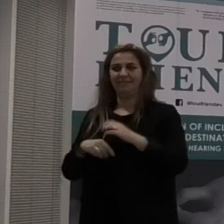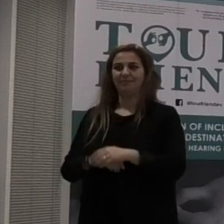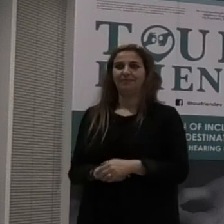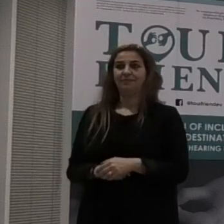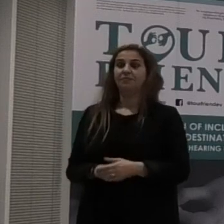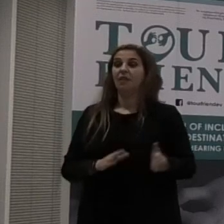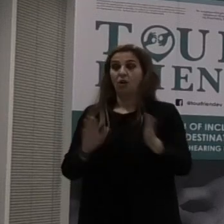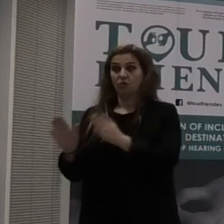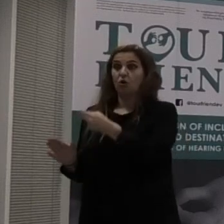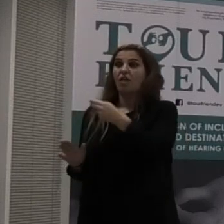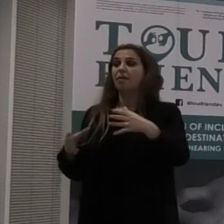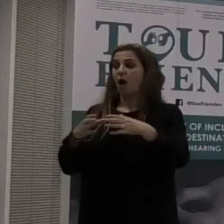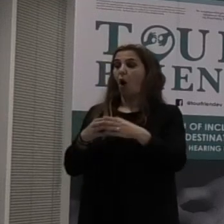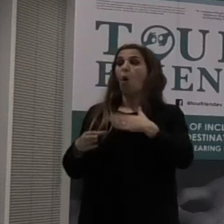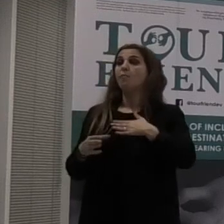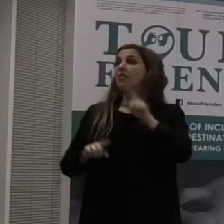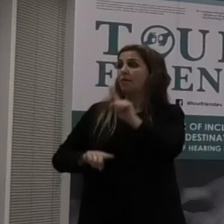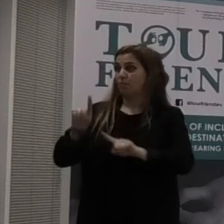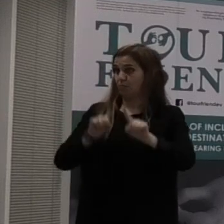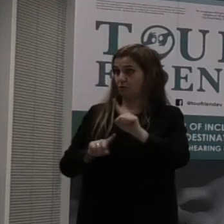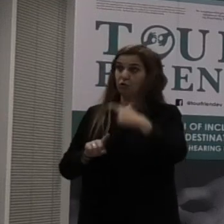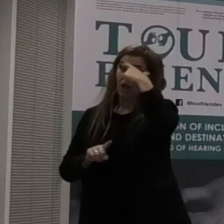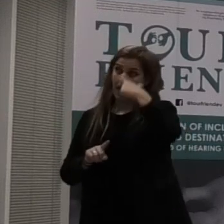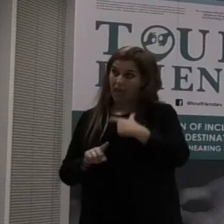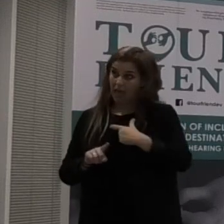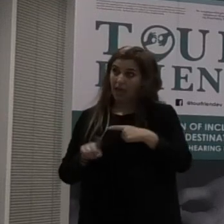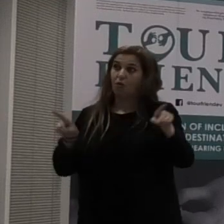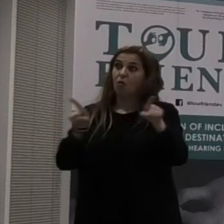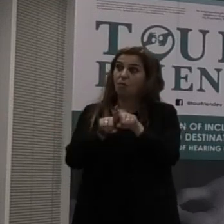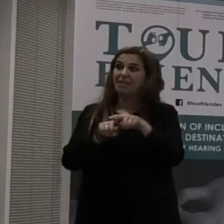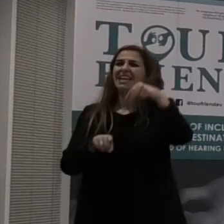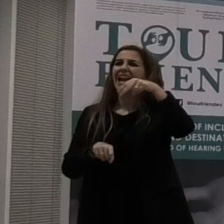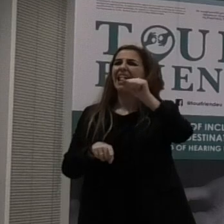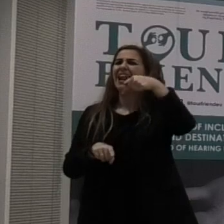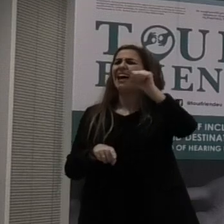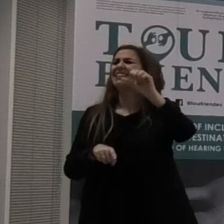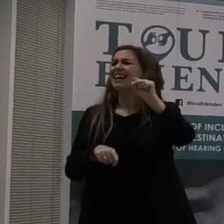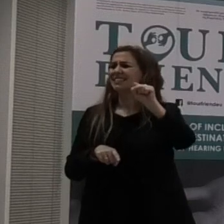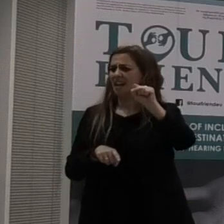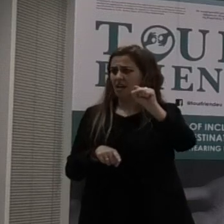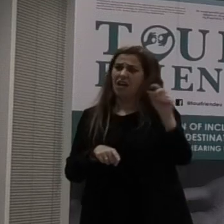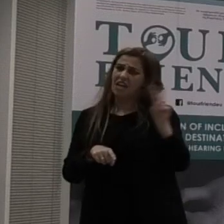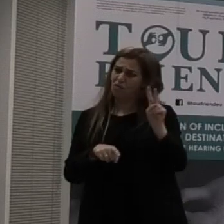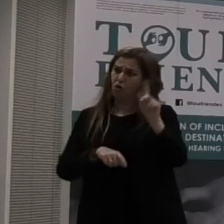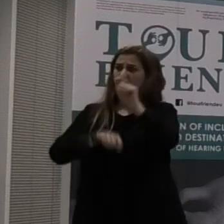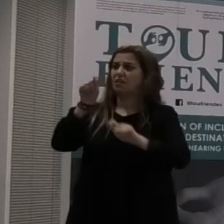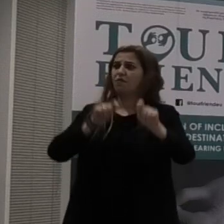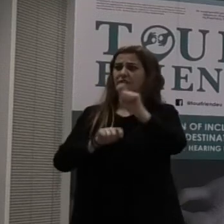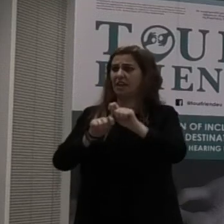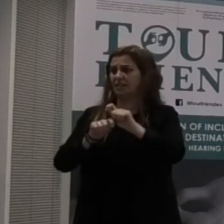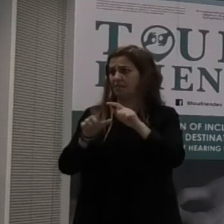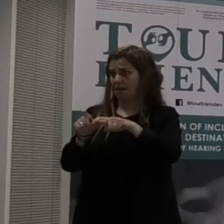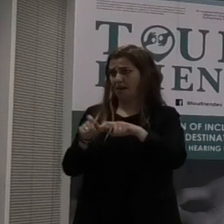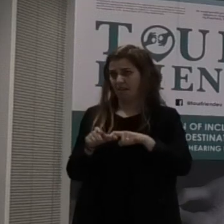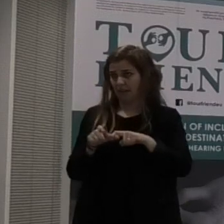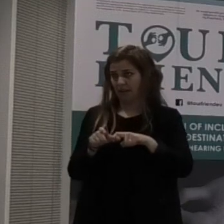Δύο λόγια για την ομάδα μας. Είμαι συνειδητήρια μαζί με την Νατάσα Παθωμά. Η ομάδα μας έτσι έχει μεγαλώσει και είναι πολύ